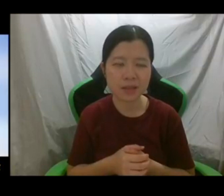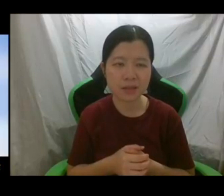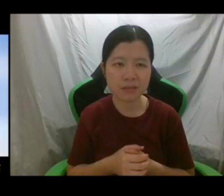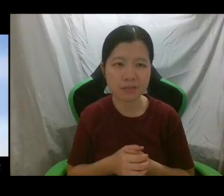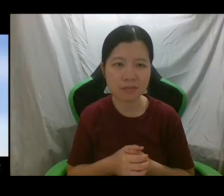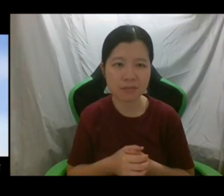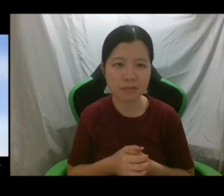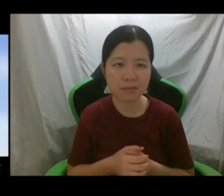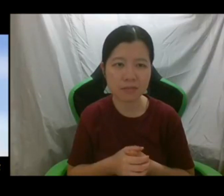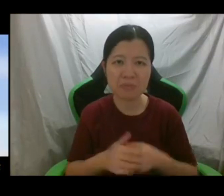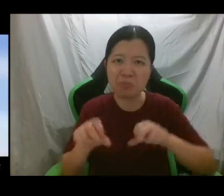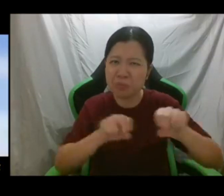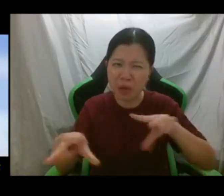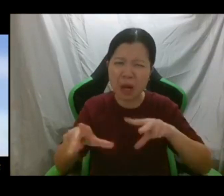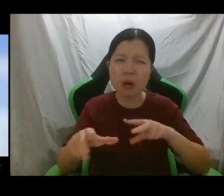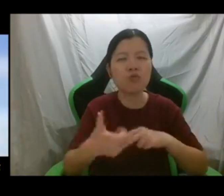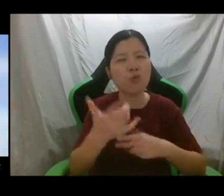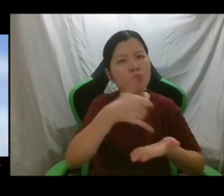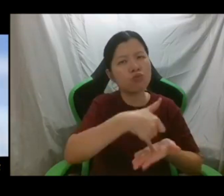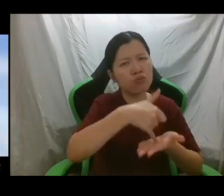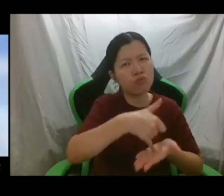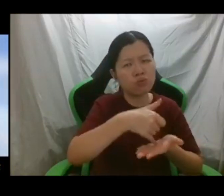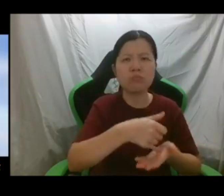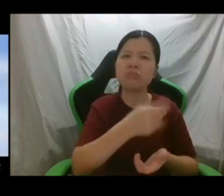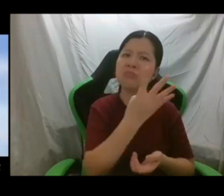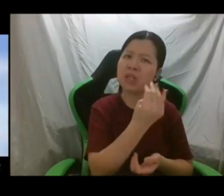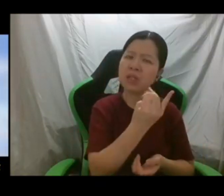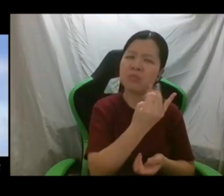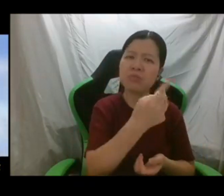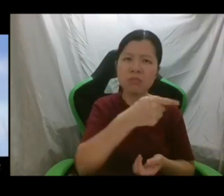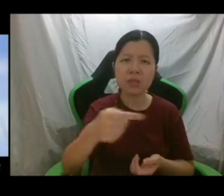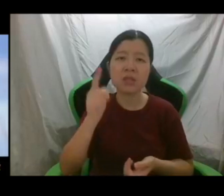獵豹一般重40磅至到140磅度。